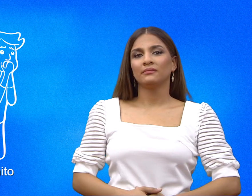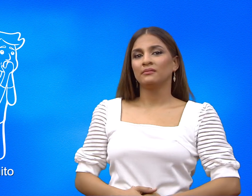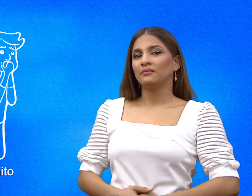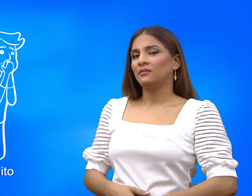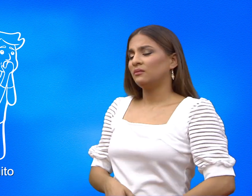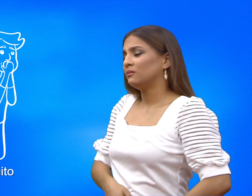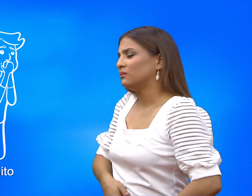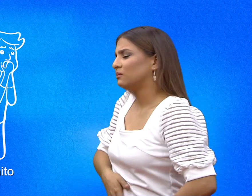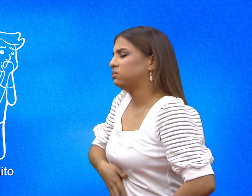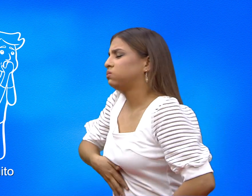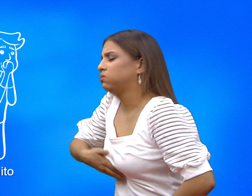vómito